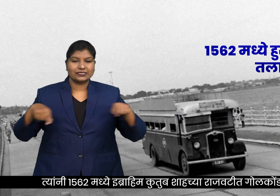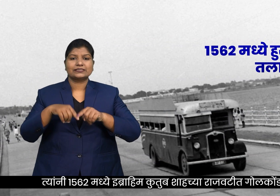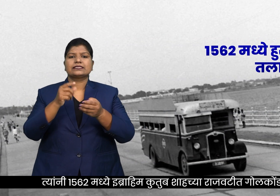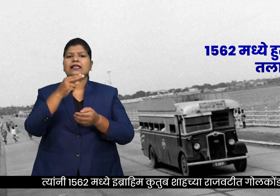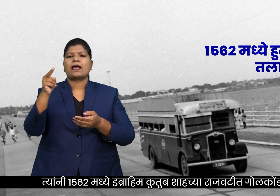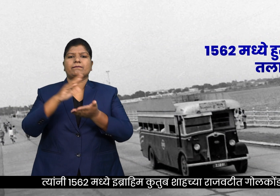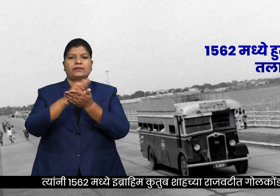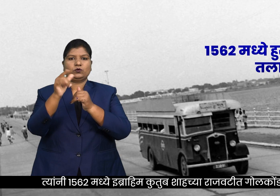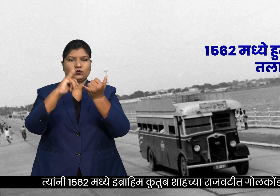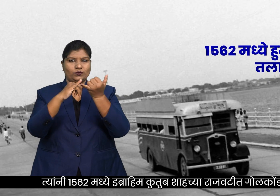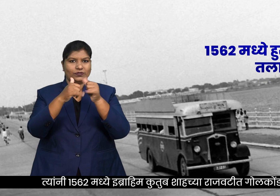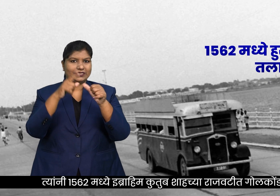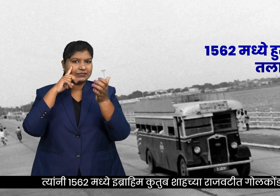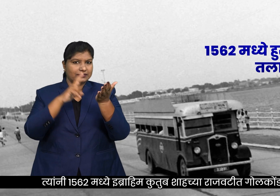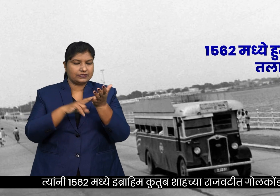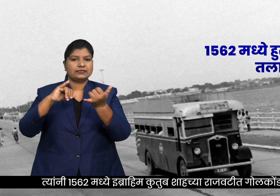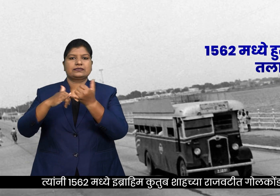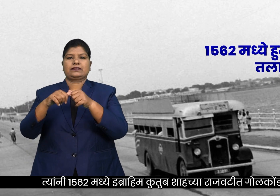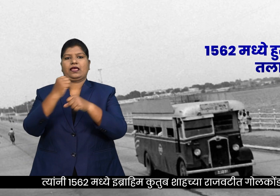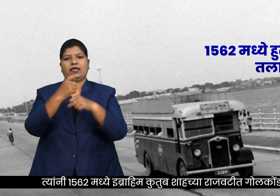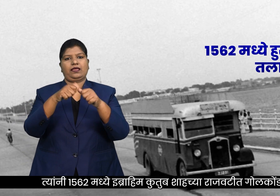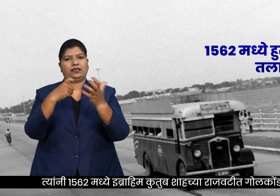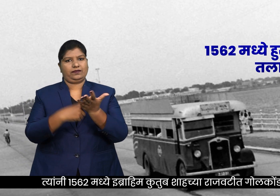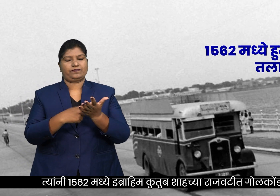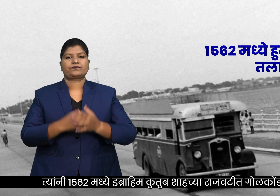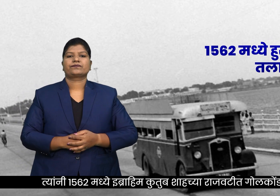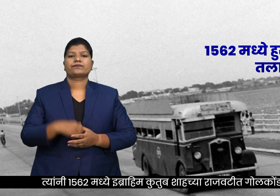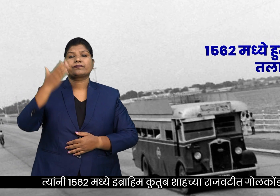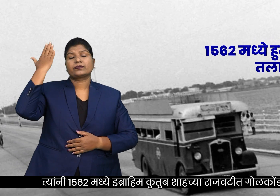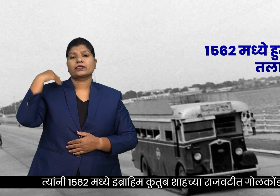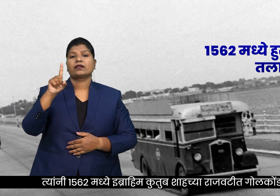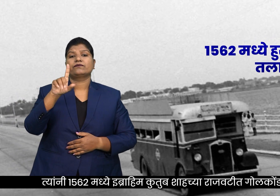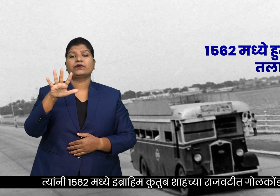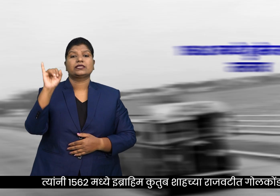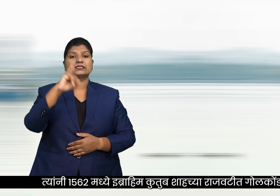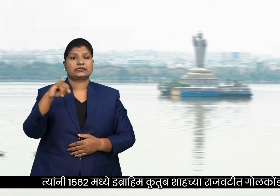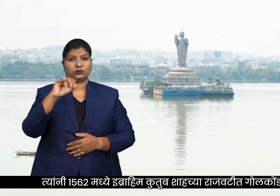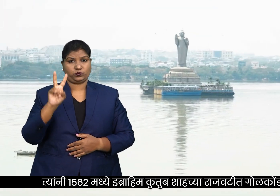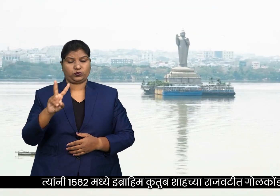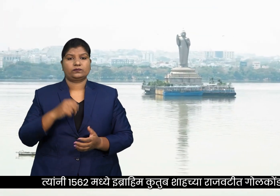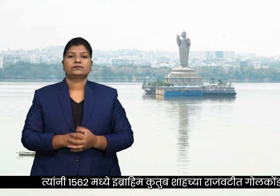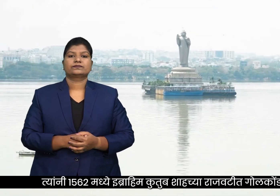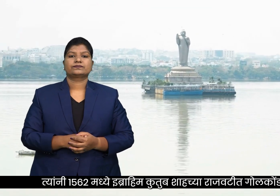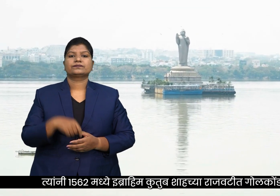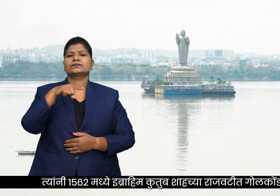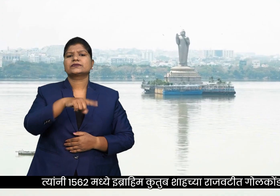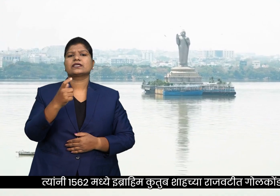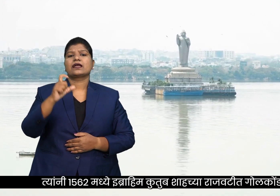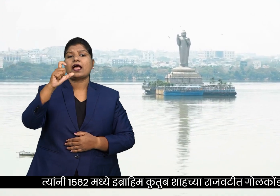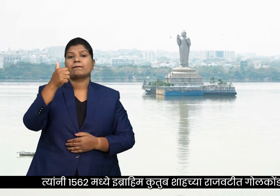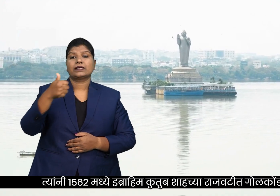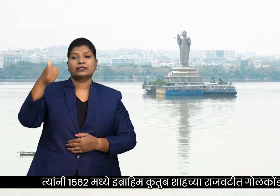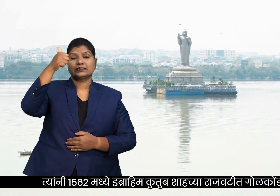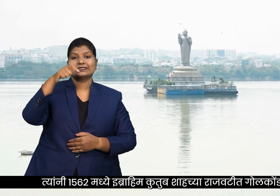मध्ये इब्राहिम कुतुब शाहच्या राजवटीत गोलकोंडाची राजधानी